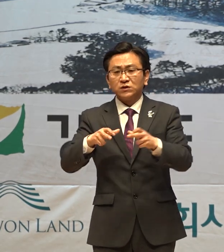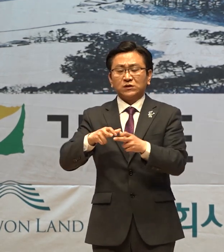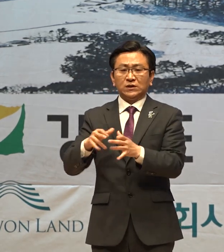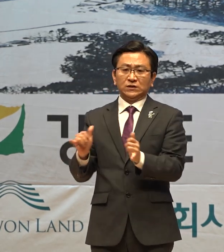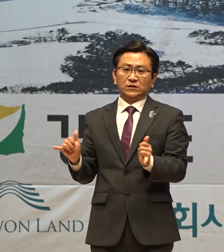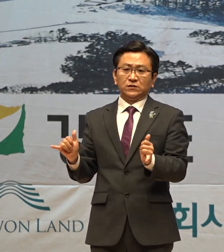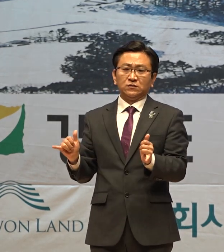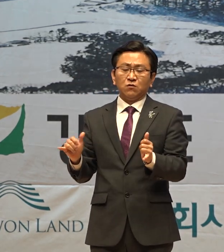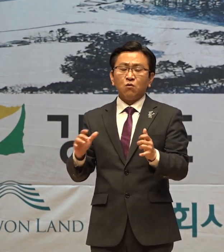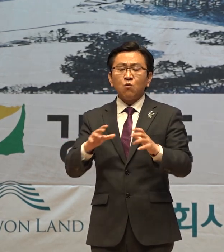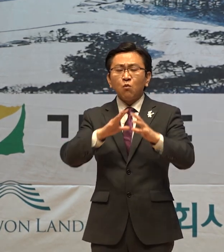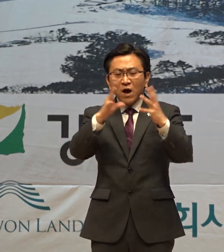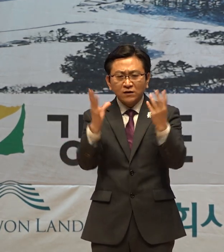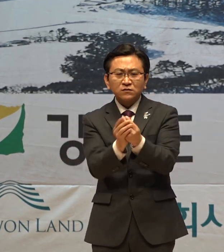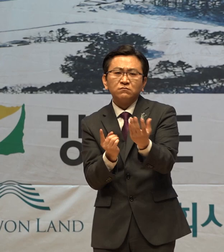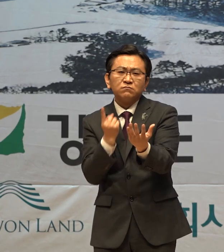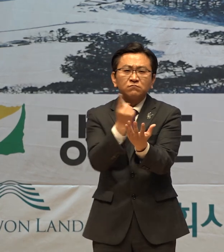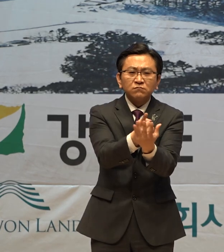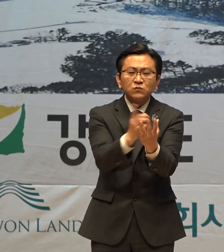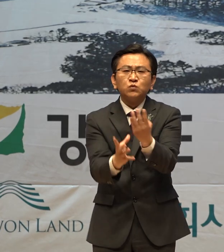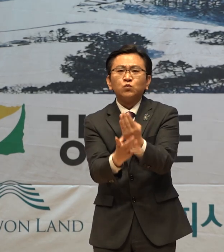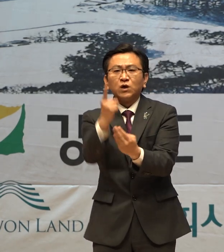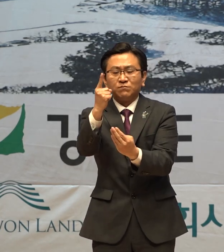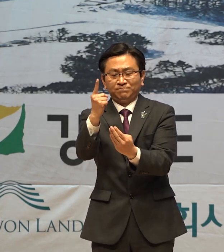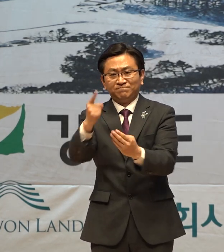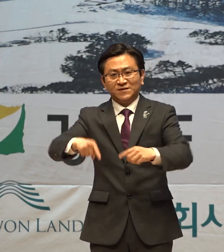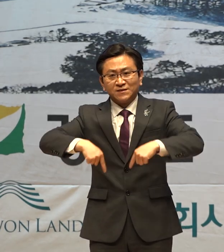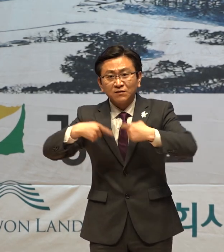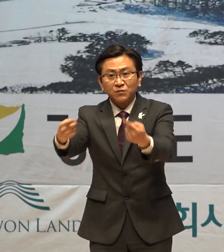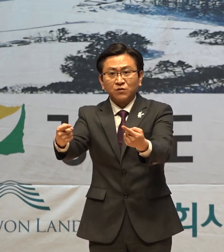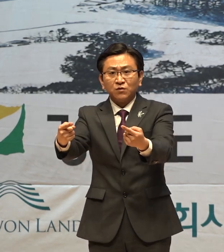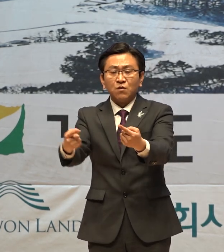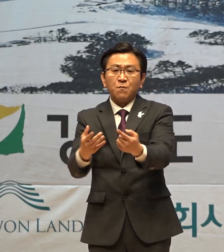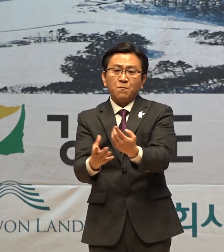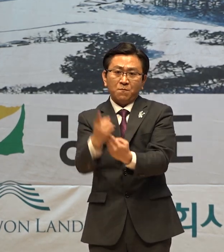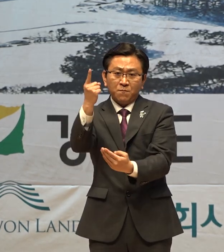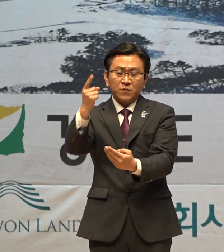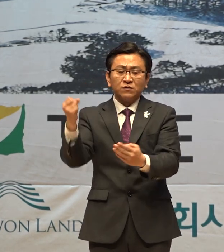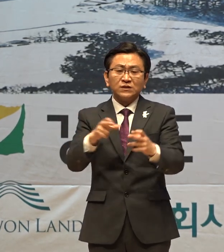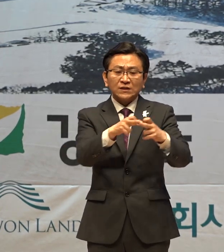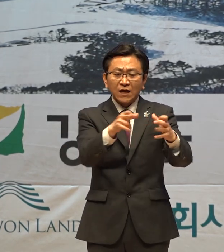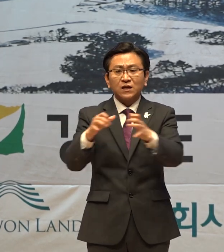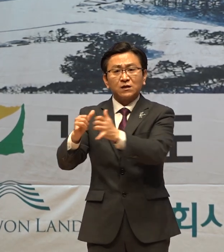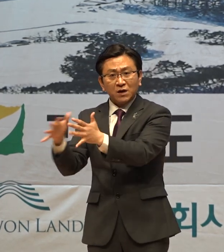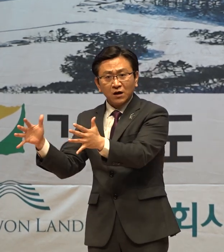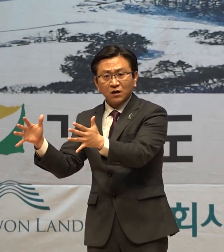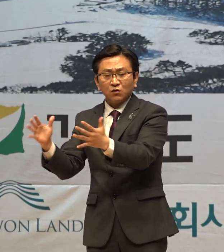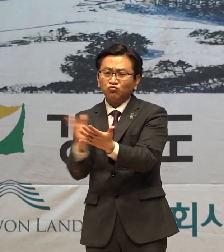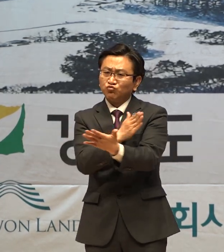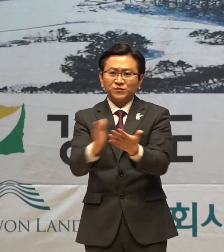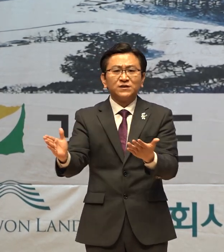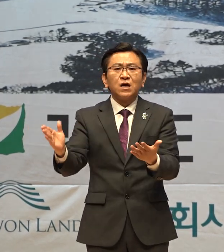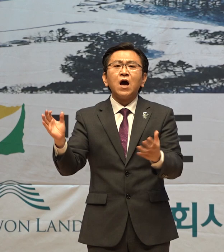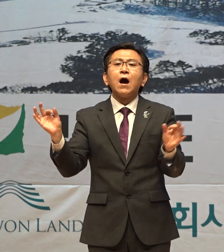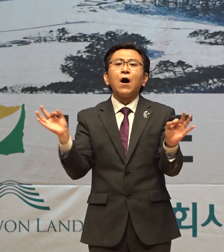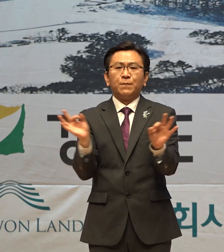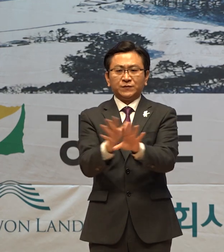장애인의 완전한 통합과 참여, 장애인과 비장애인의